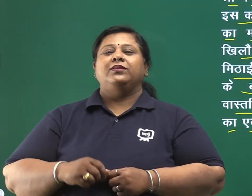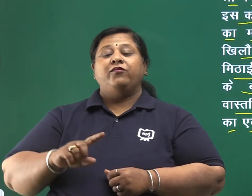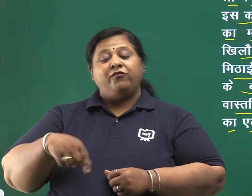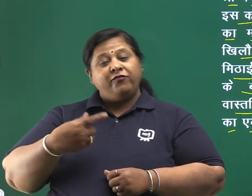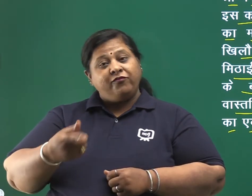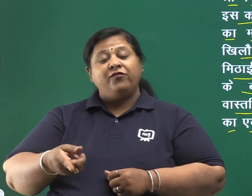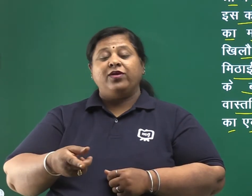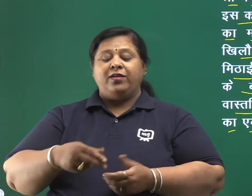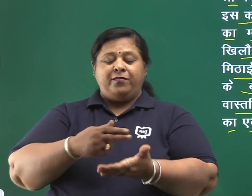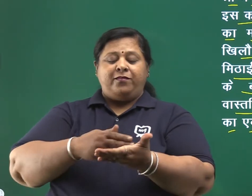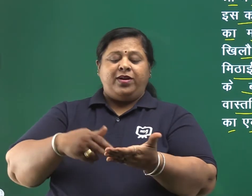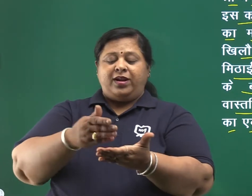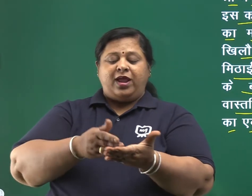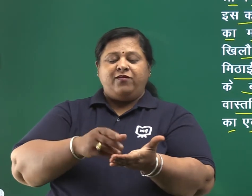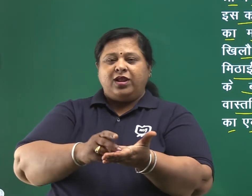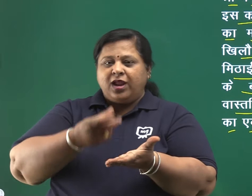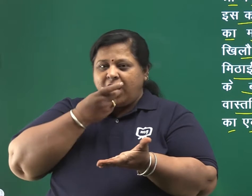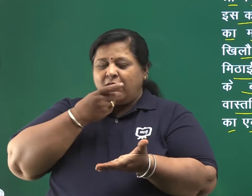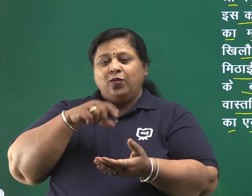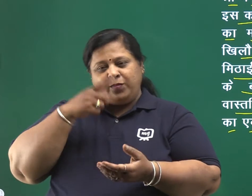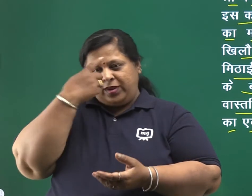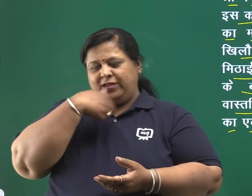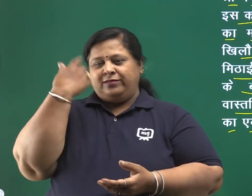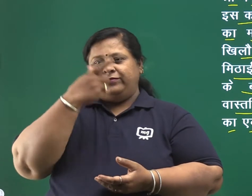फिर मिठाई वाले के रूप में